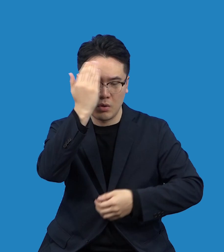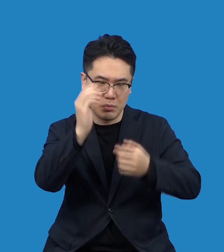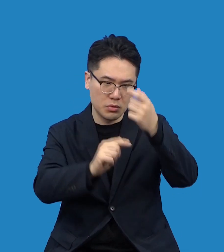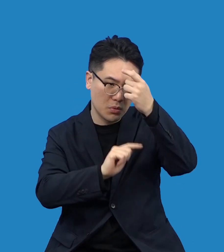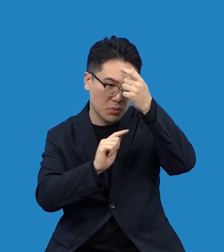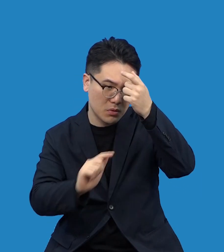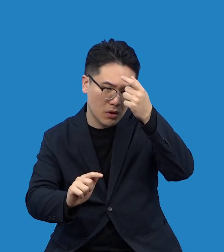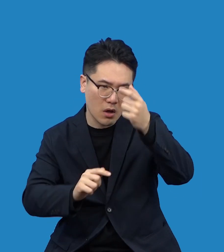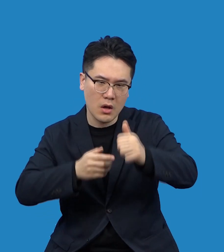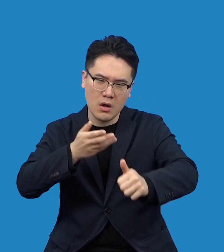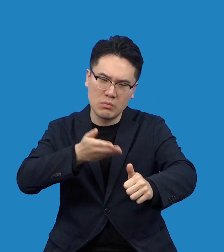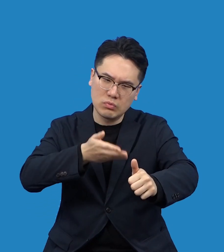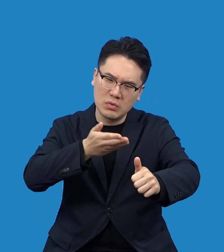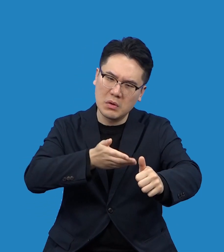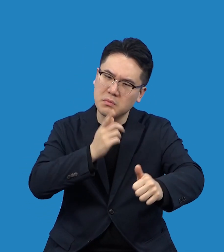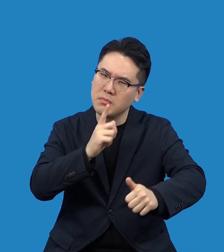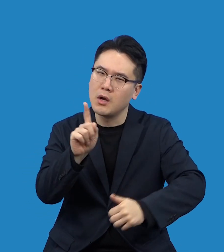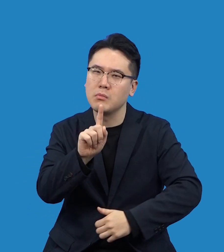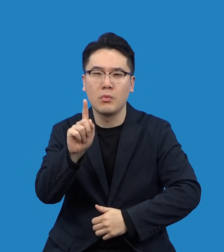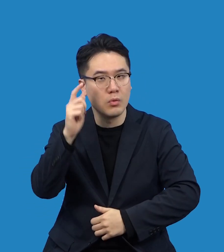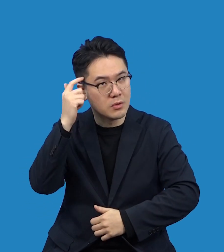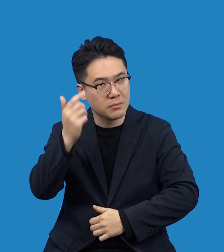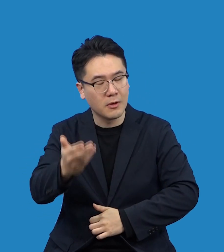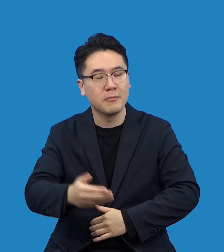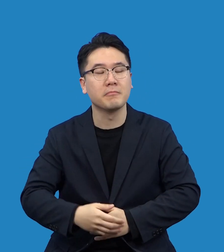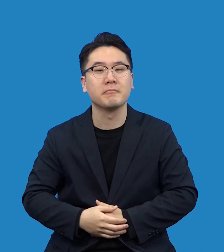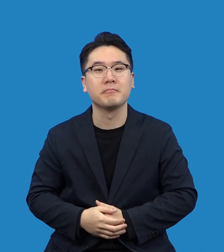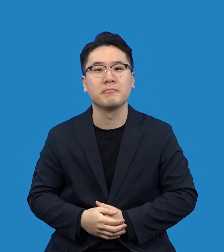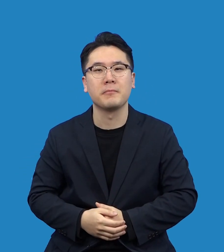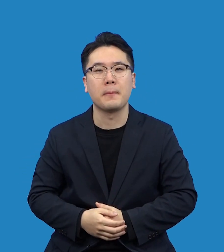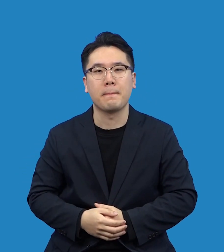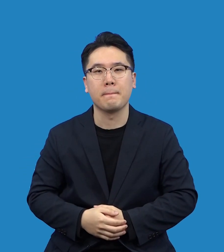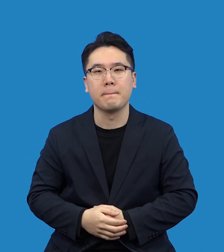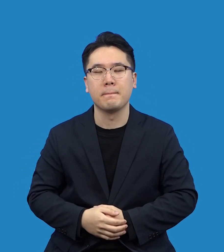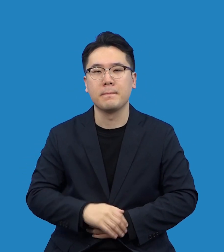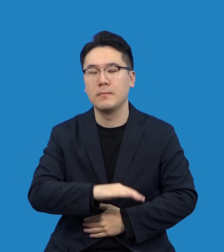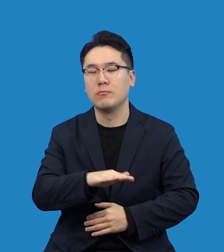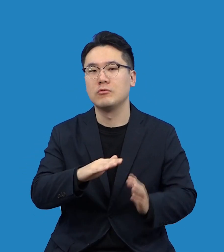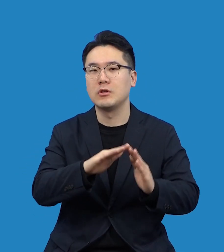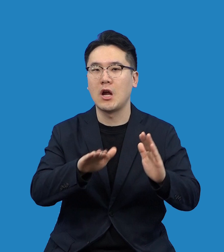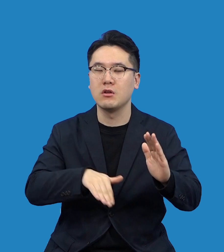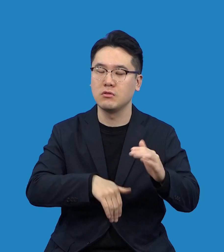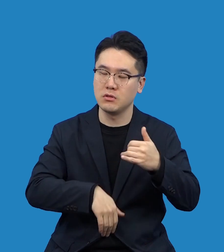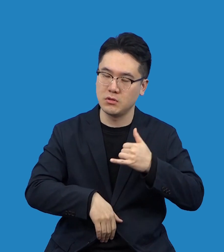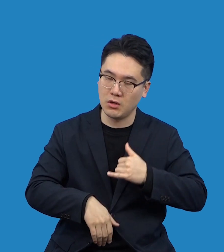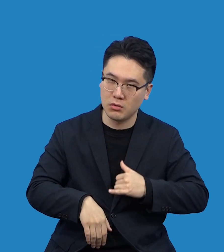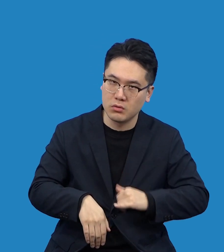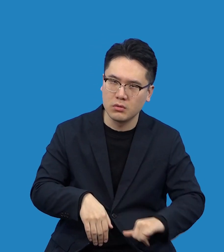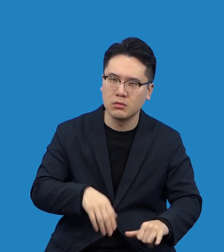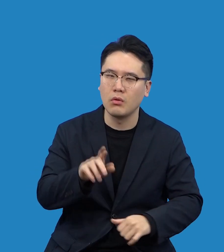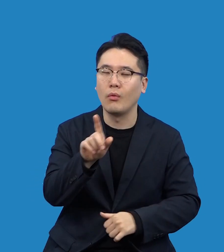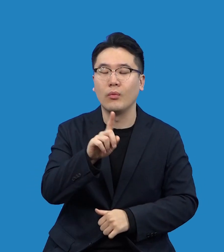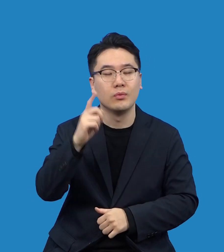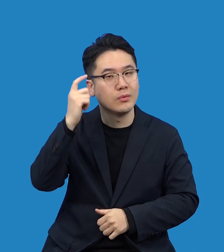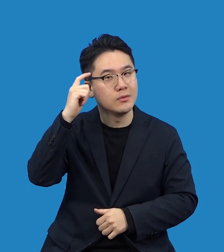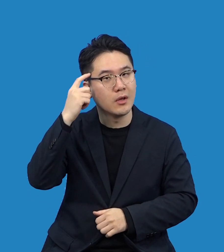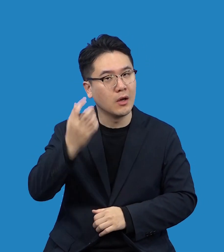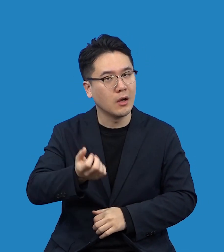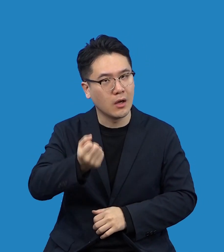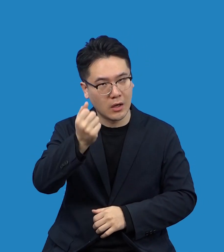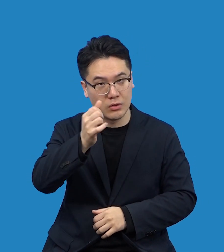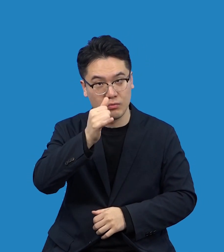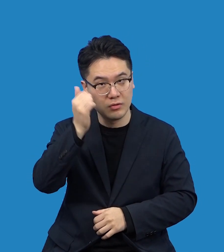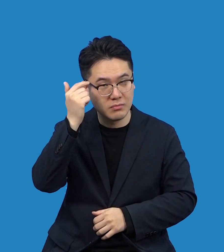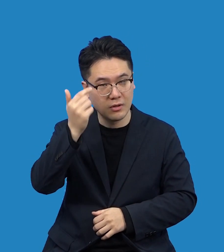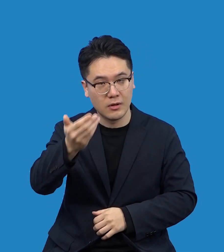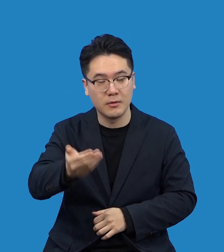어떤 권면을 했겠습니까? 우리 가정의 자녀들은 어떤 생각을 가지고